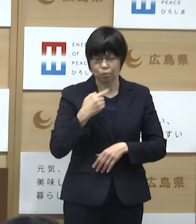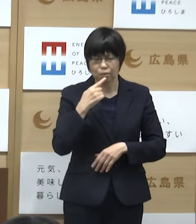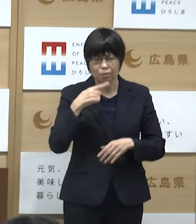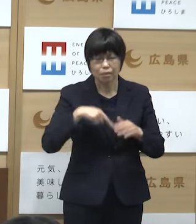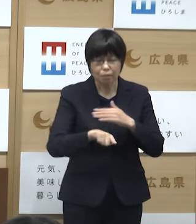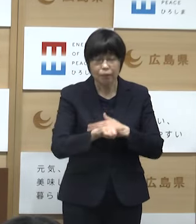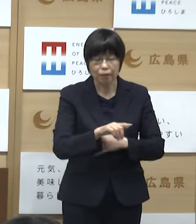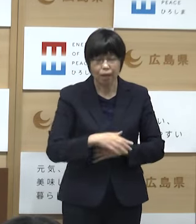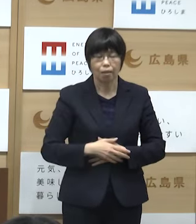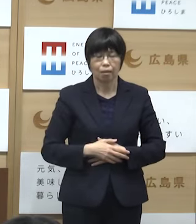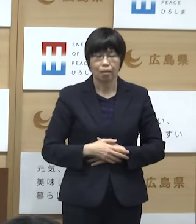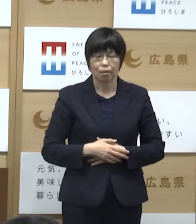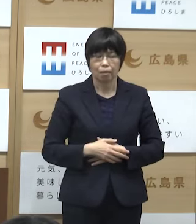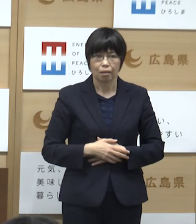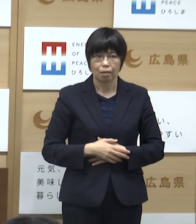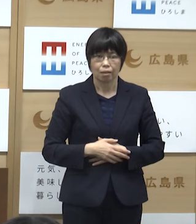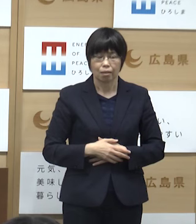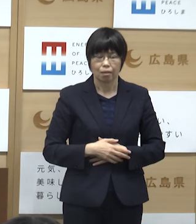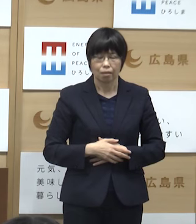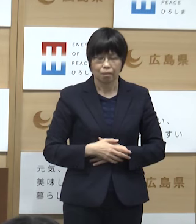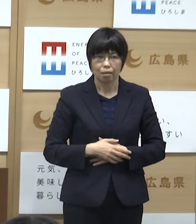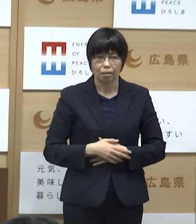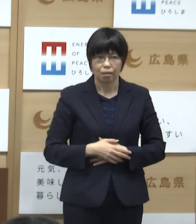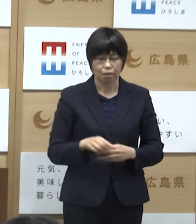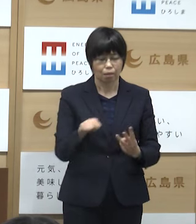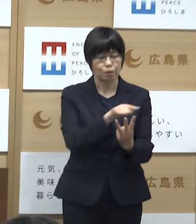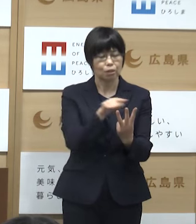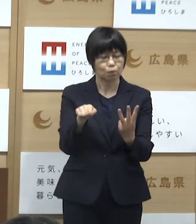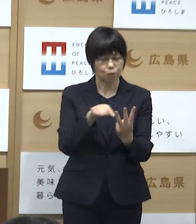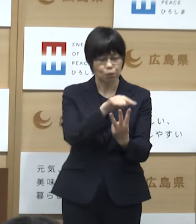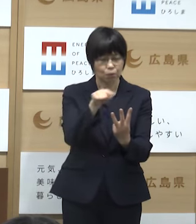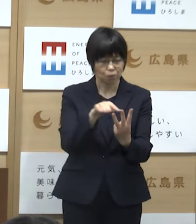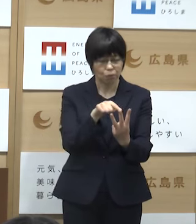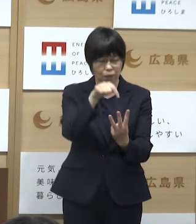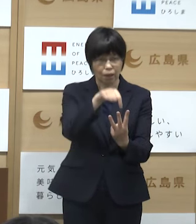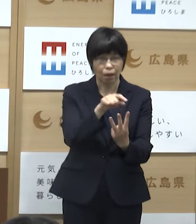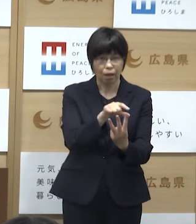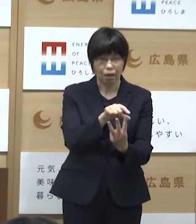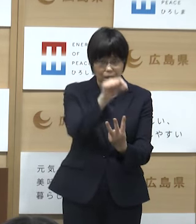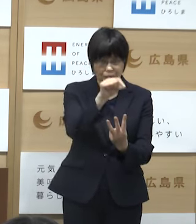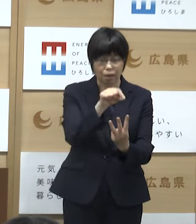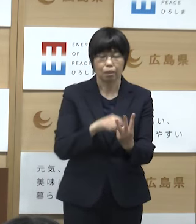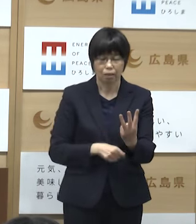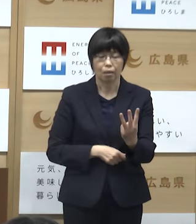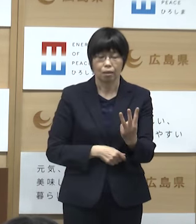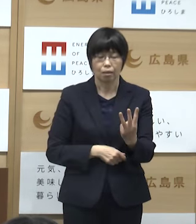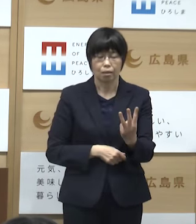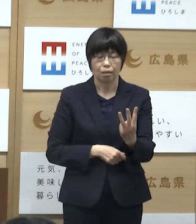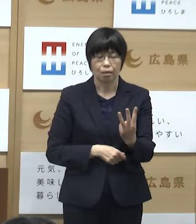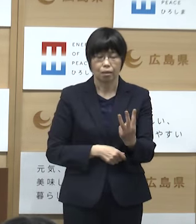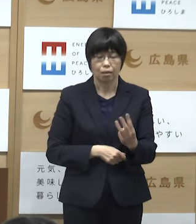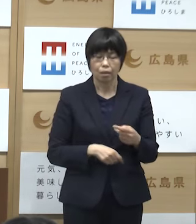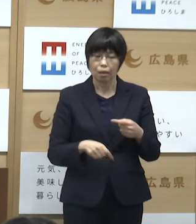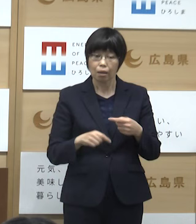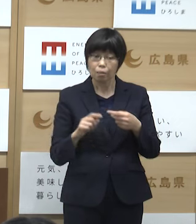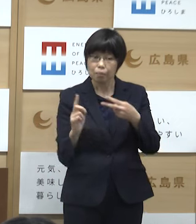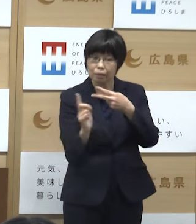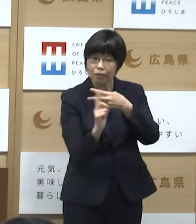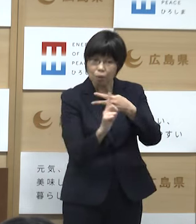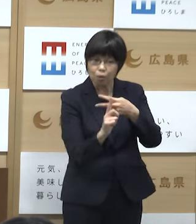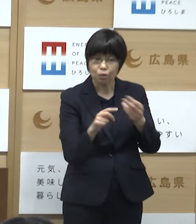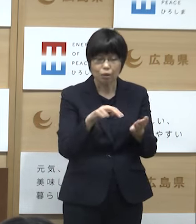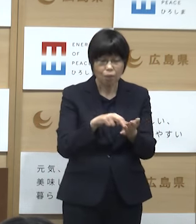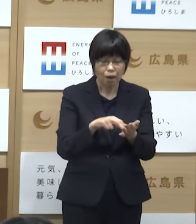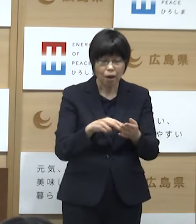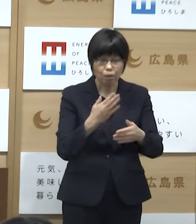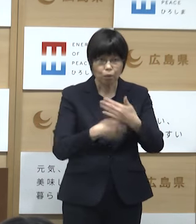を、ベースに、まあ、3つ物件を選んだわけですけども、まあ、機能としてはですね、高齢者と